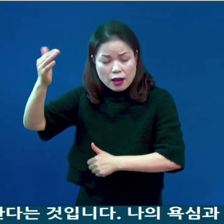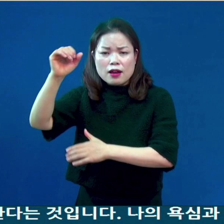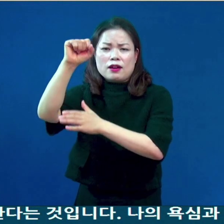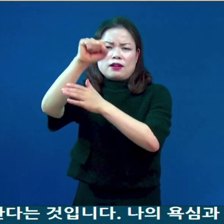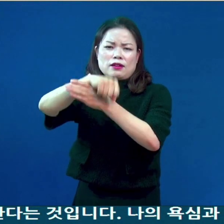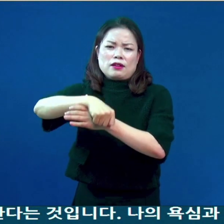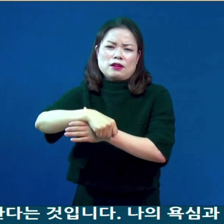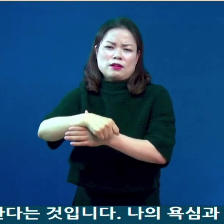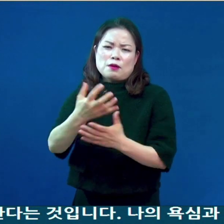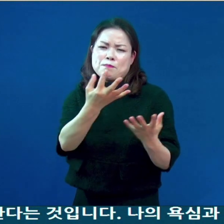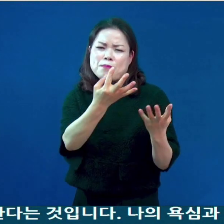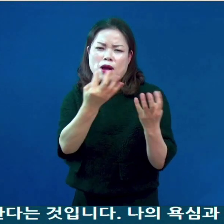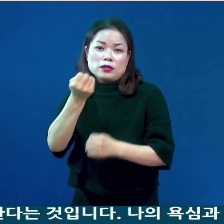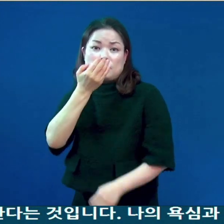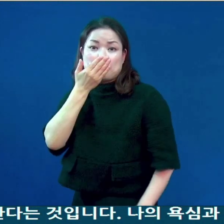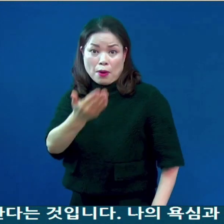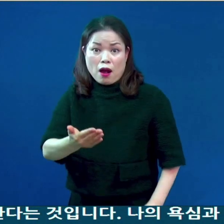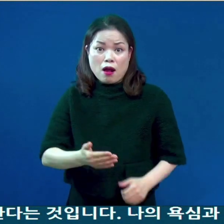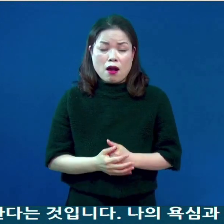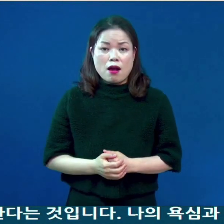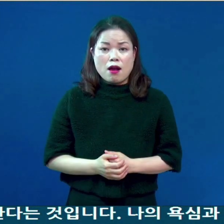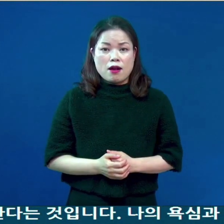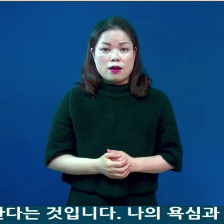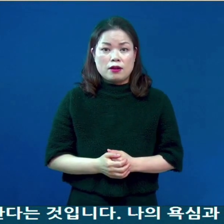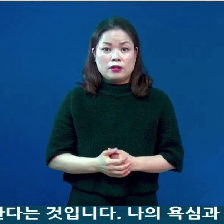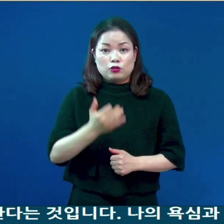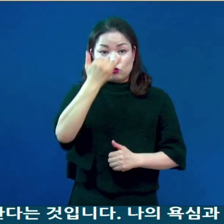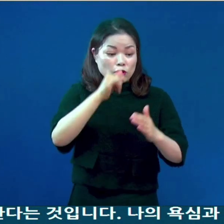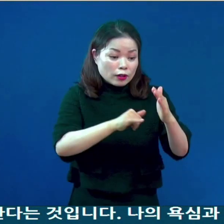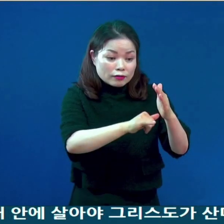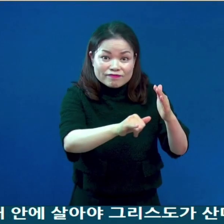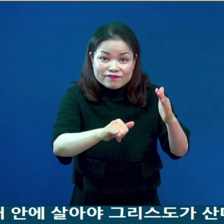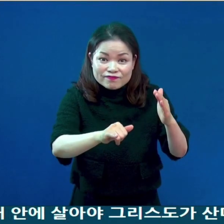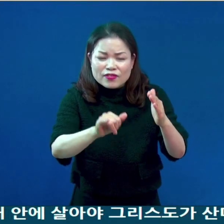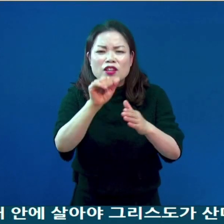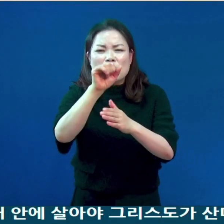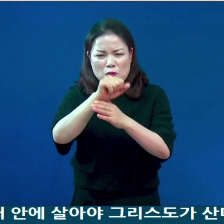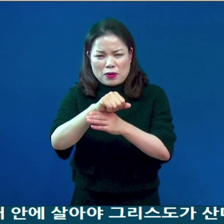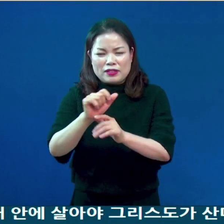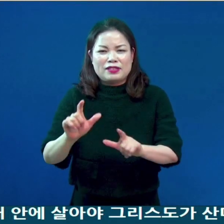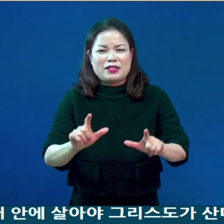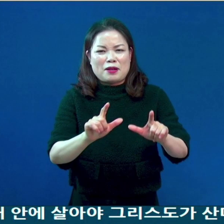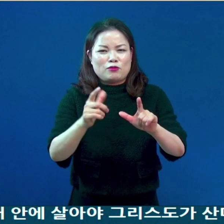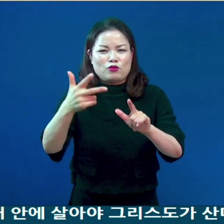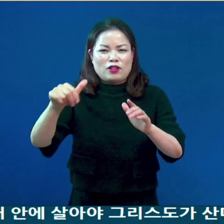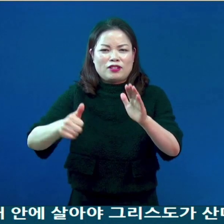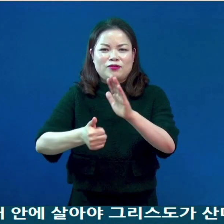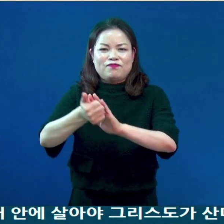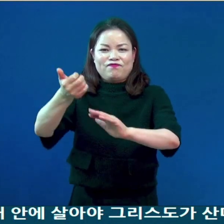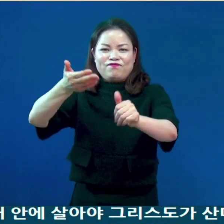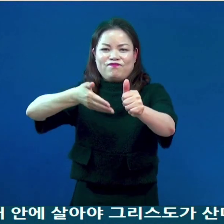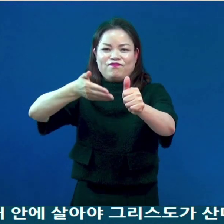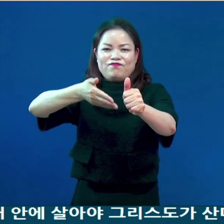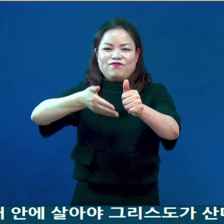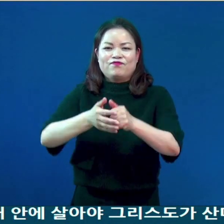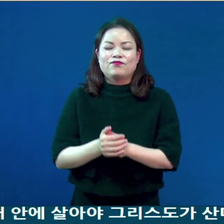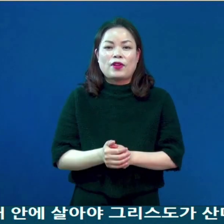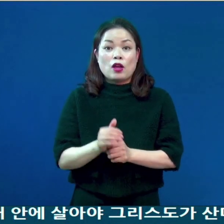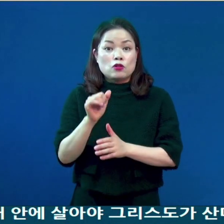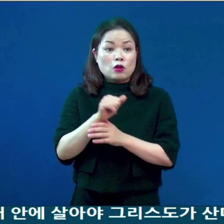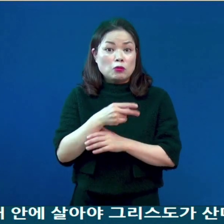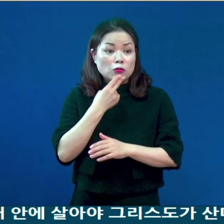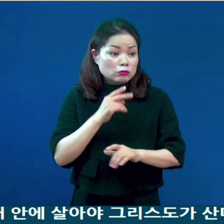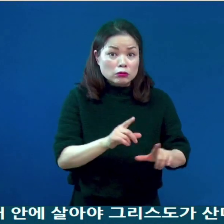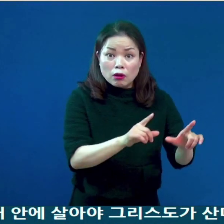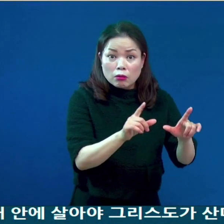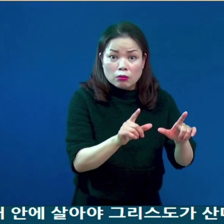열매를 많이 맺는다는 겁니다. 사랑하는 중요한 가족 여러분, 열매 있는 삶 사시기를 주 안에서 소망합니다. 열매 없는